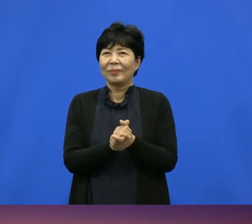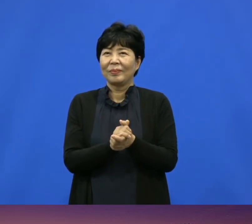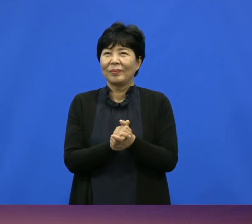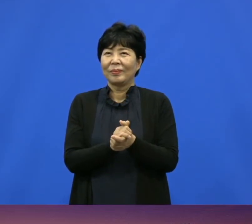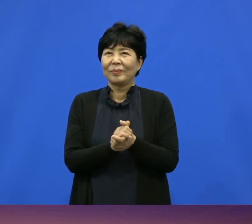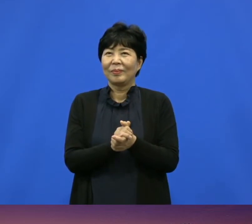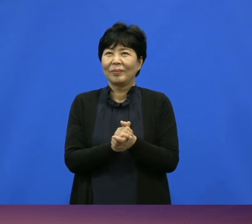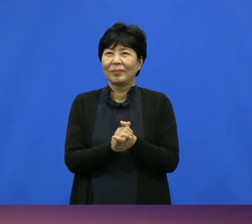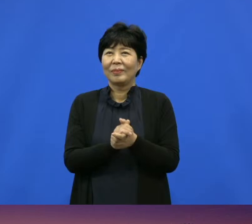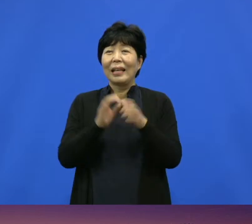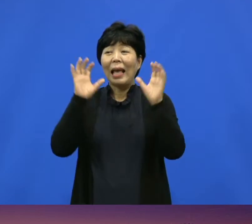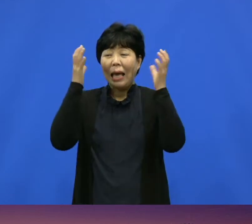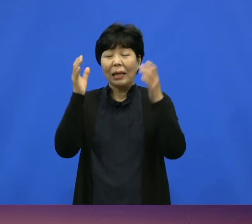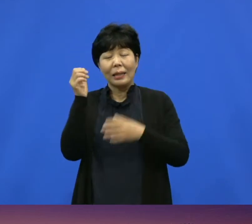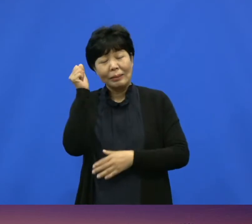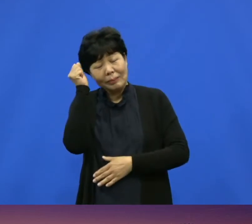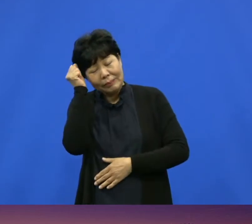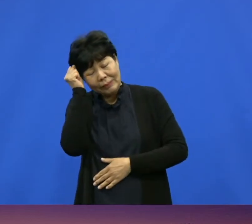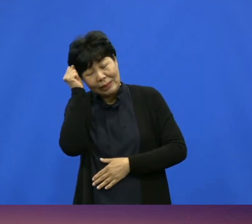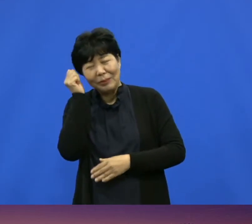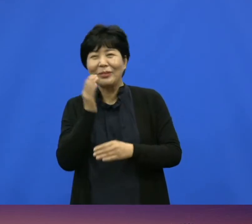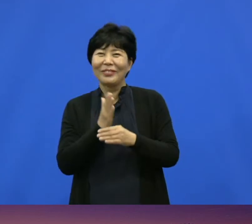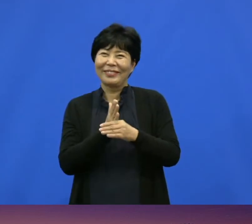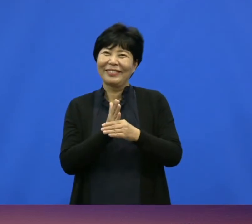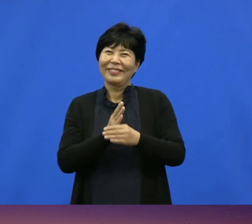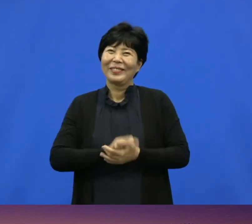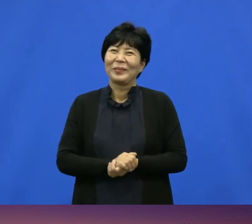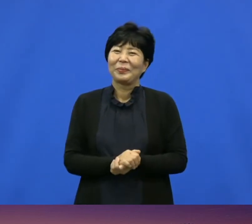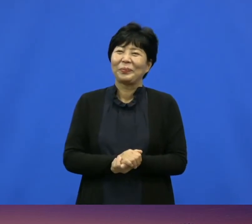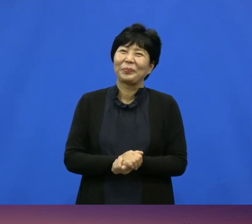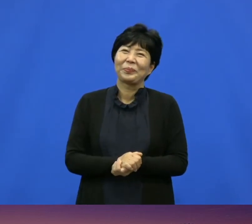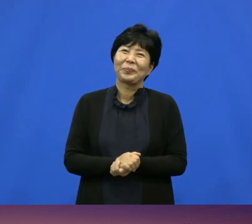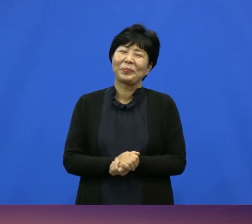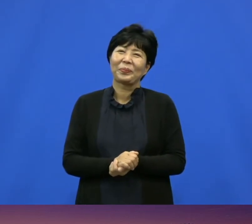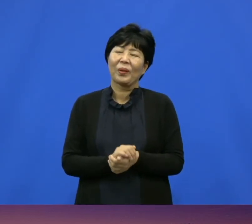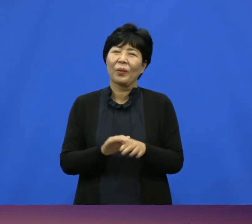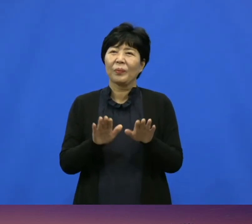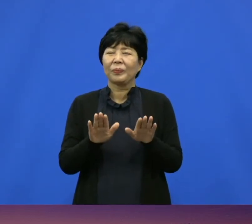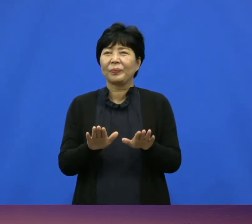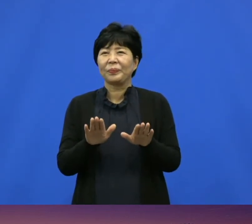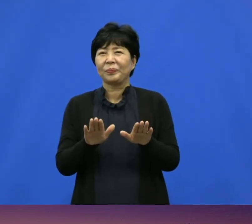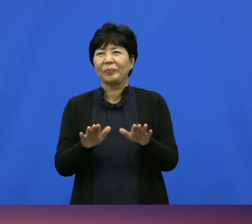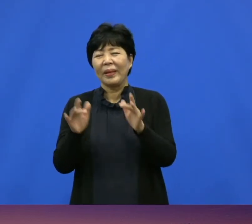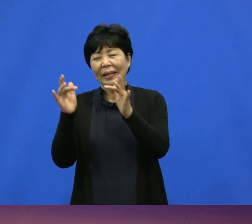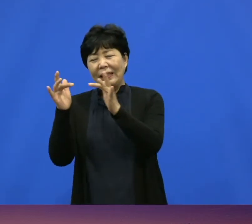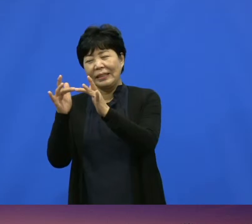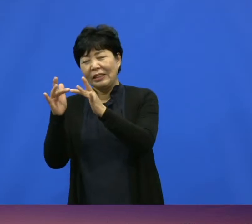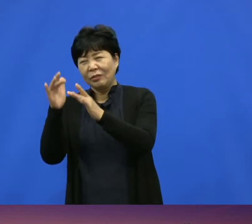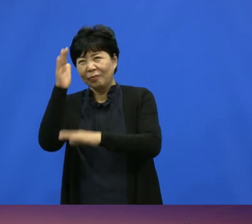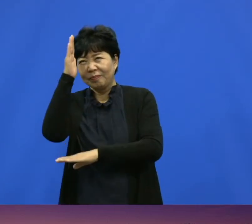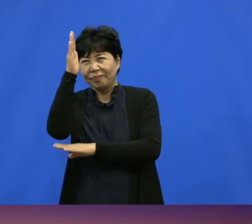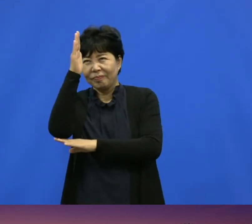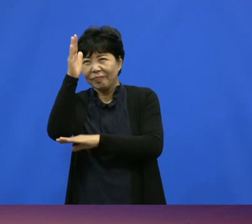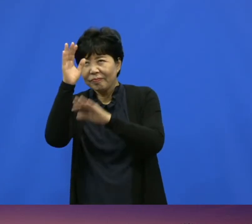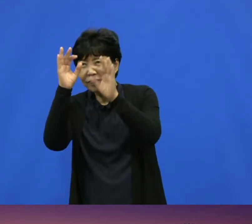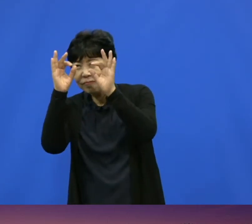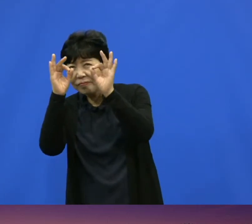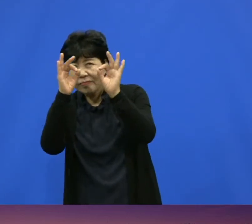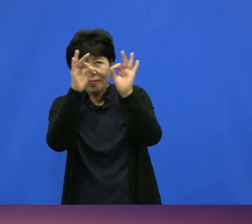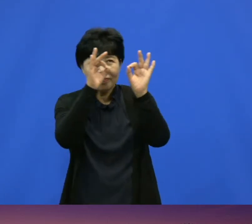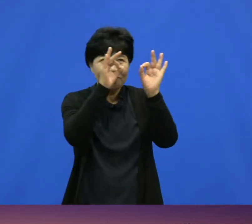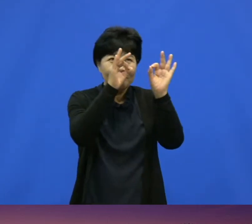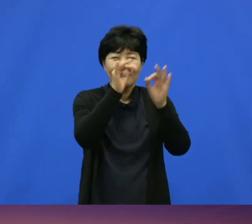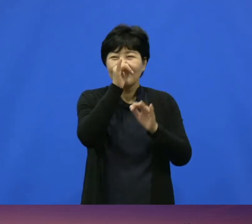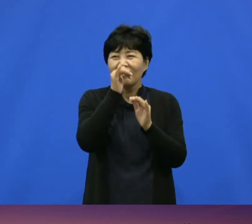애들은 자고 계시고. 예. 자, 그 다음에 우리 오늘 또 인터넷으로 들으시는 곳곳에